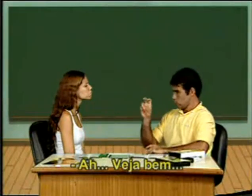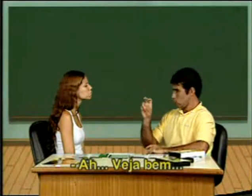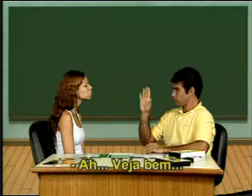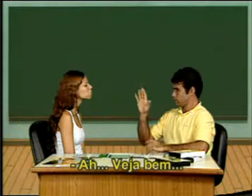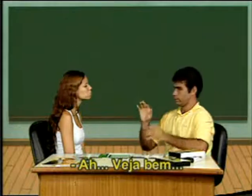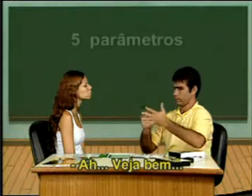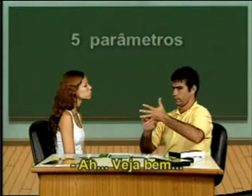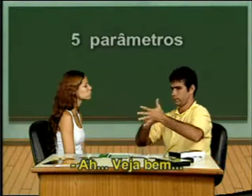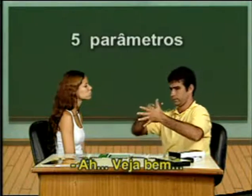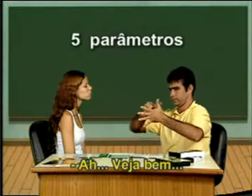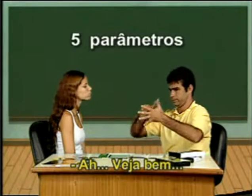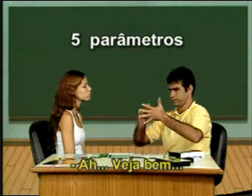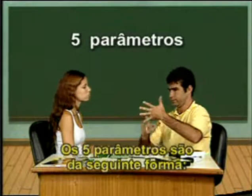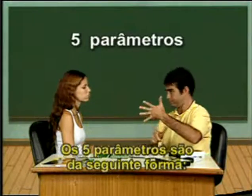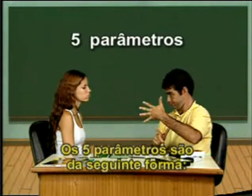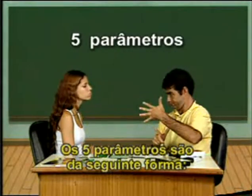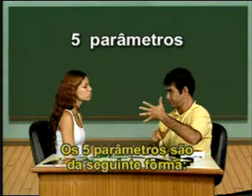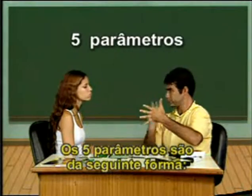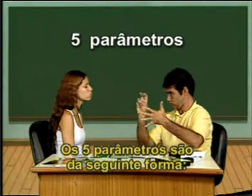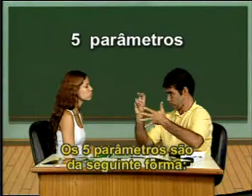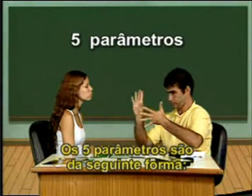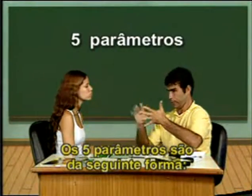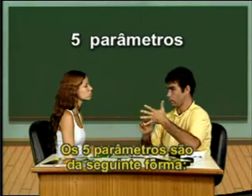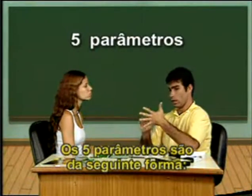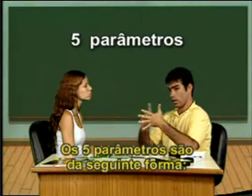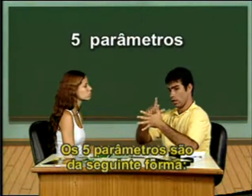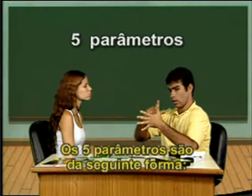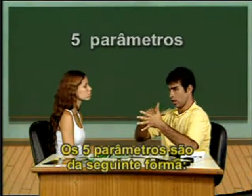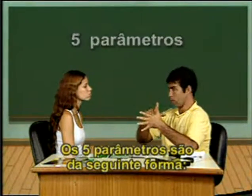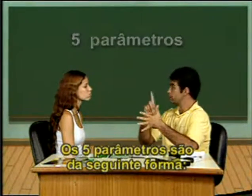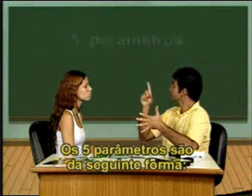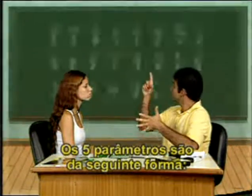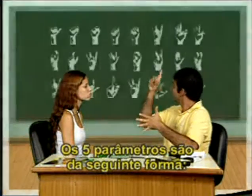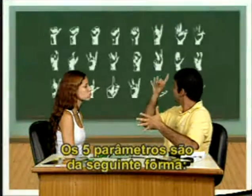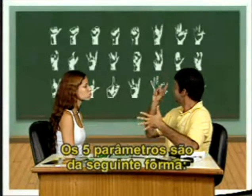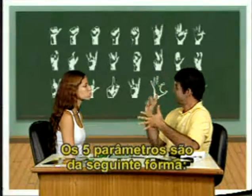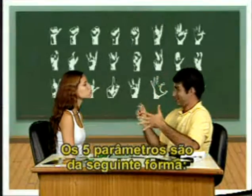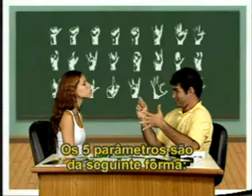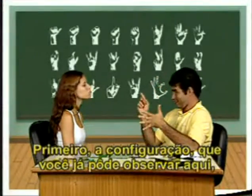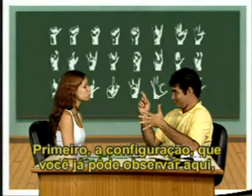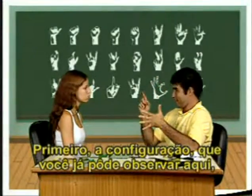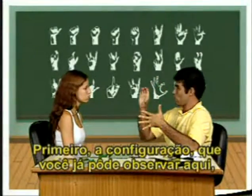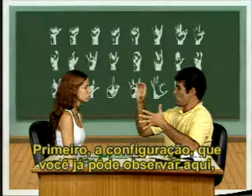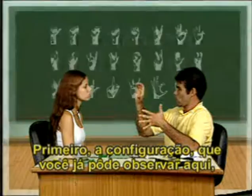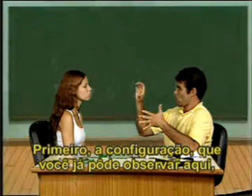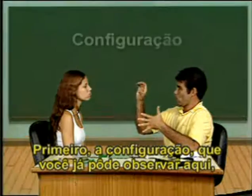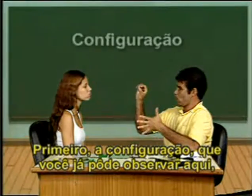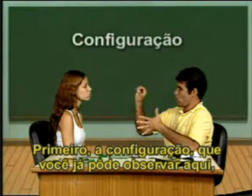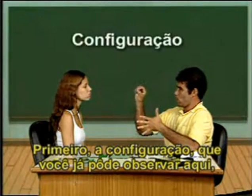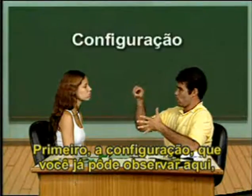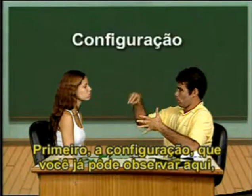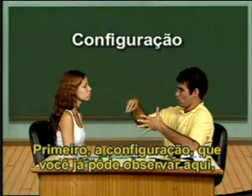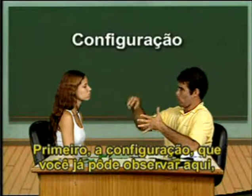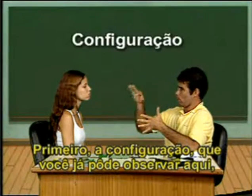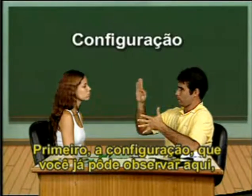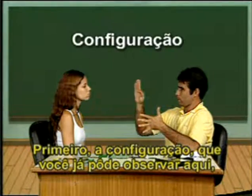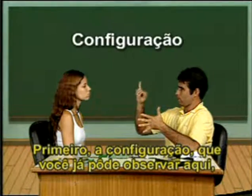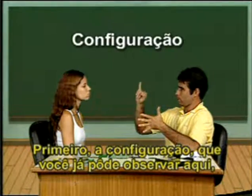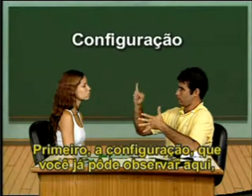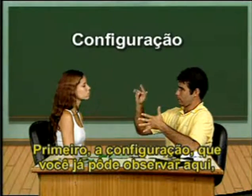Ah, veja bem. Os 5 parâmetros são da seguinte forma. Primeiro, a configuração, que você já